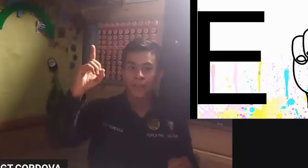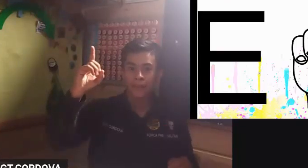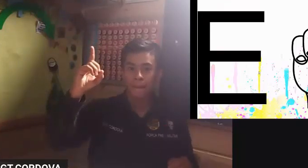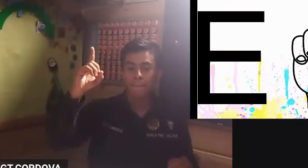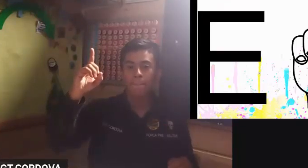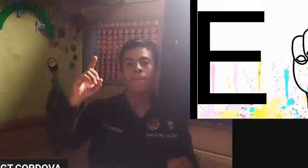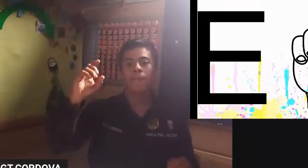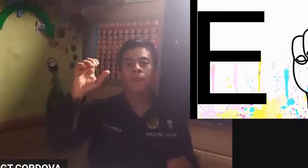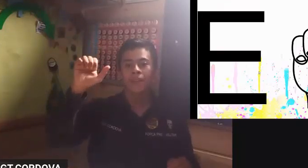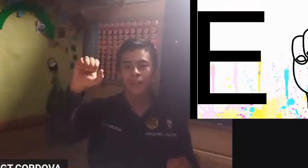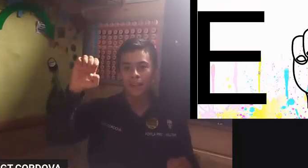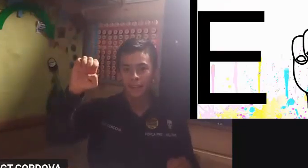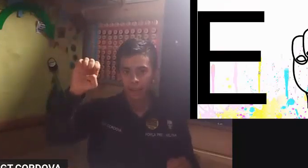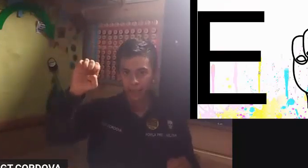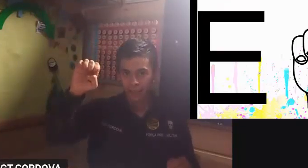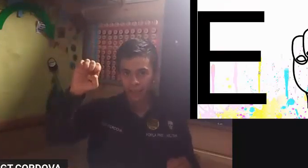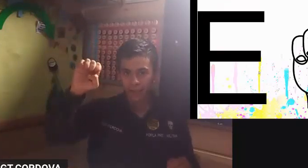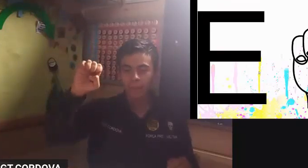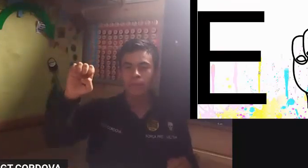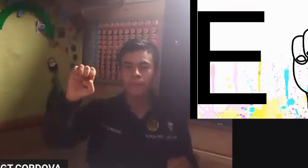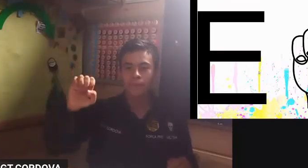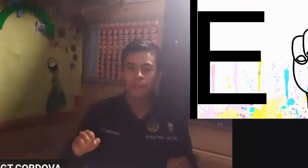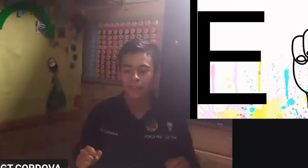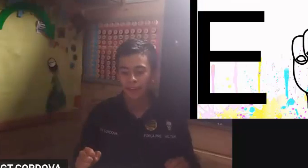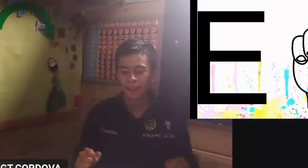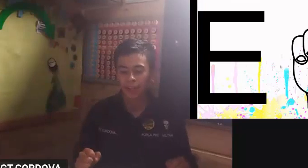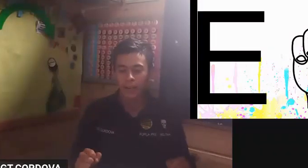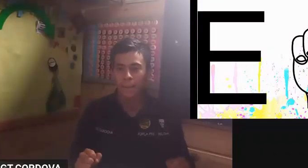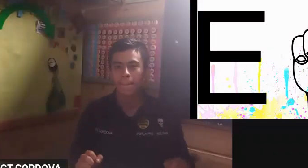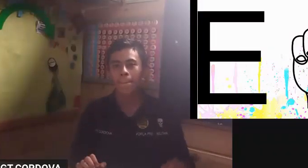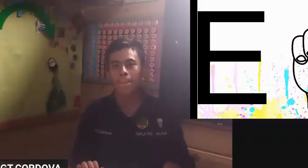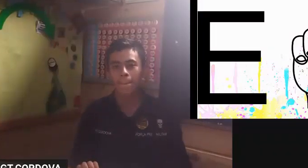D e E. Agradece?